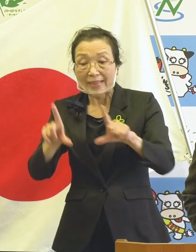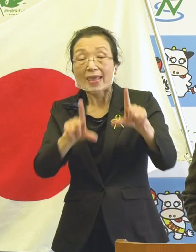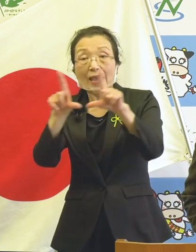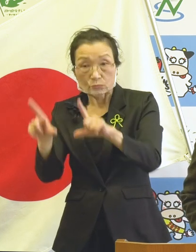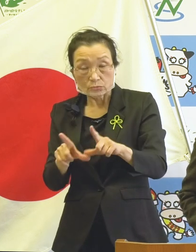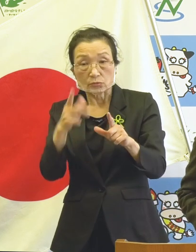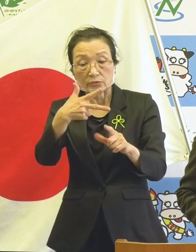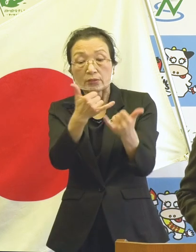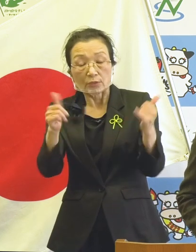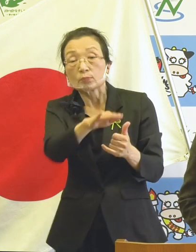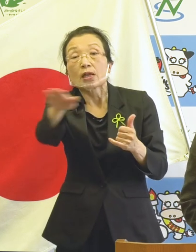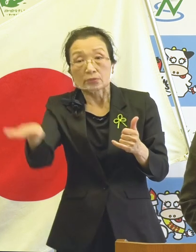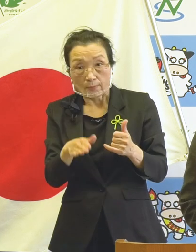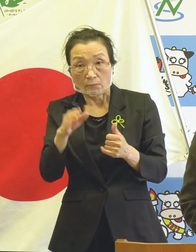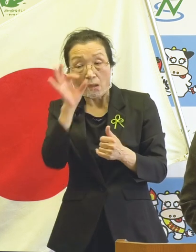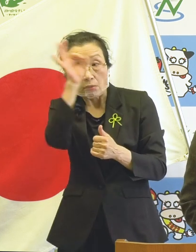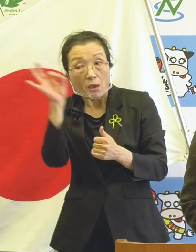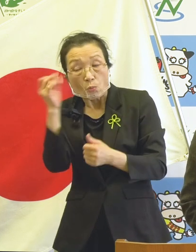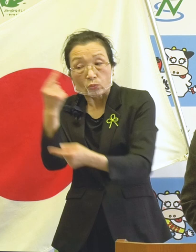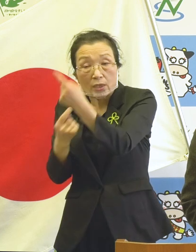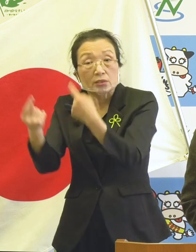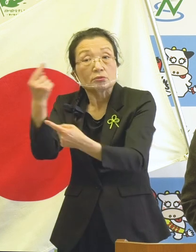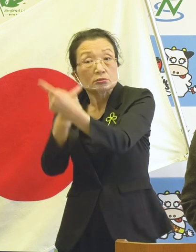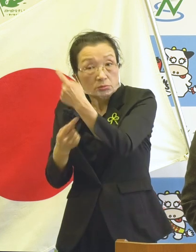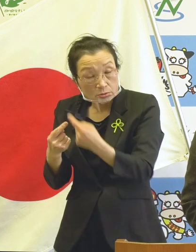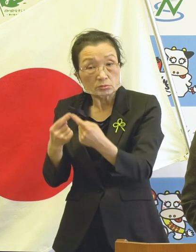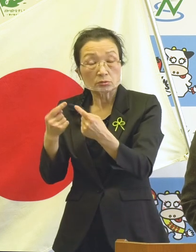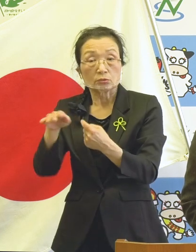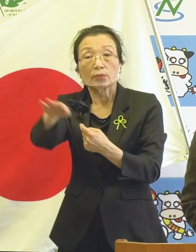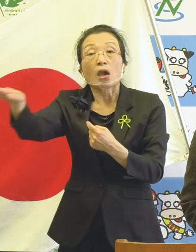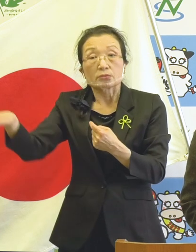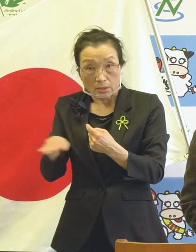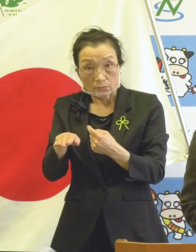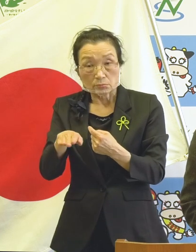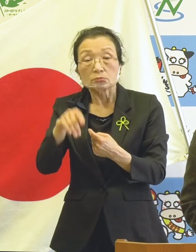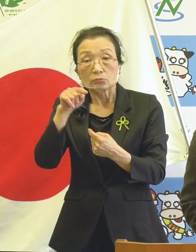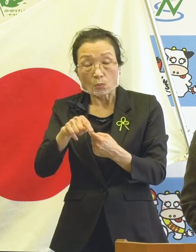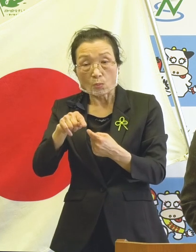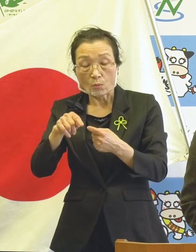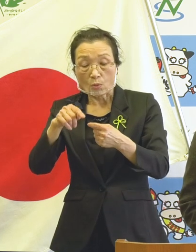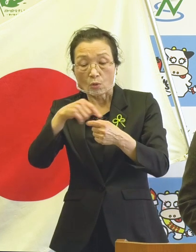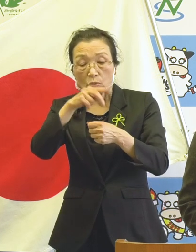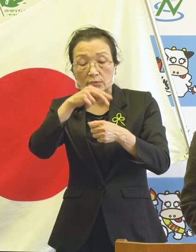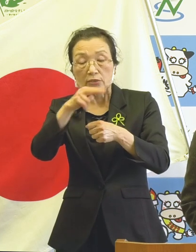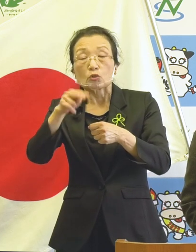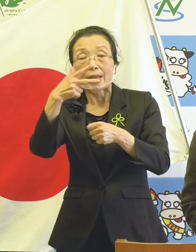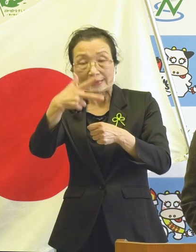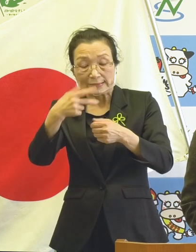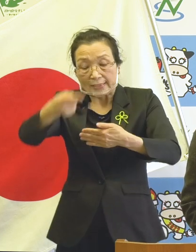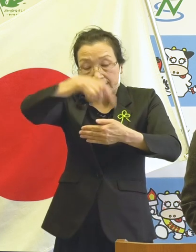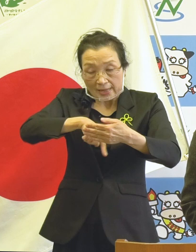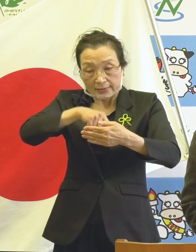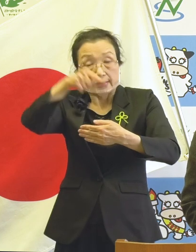さん、また外からいらっしゃる観光客、そうした市内外両方の視点が